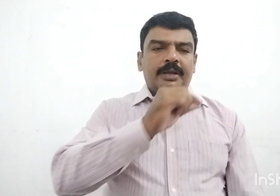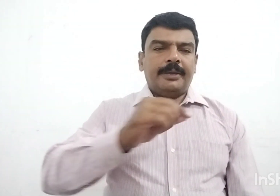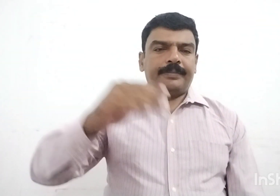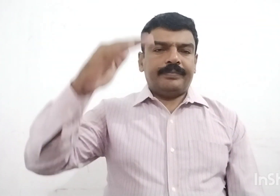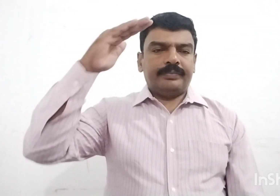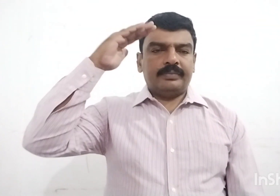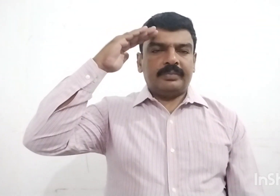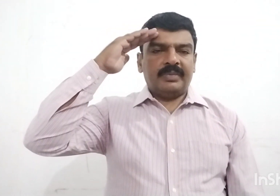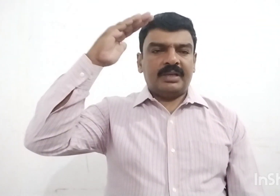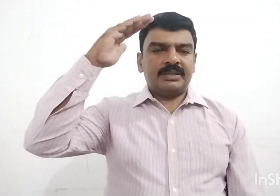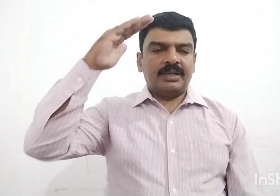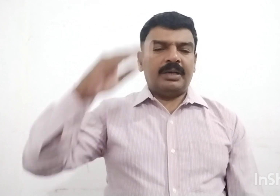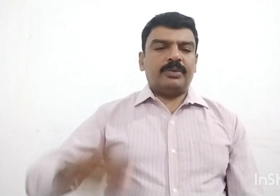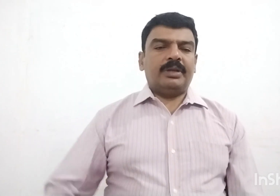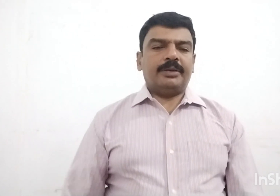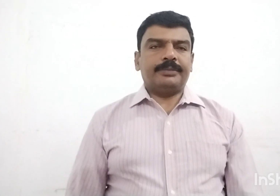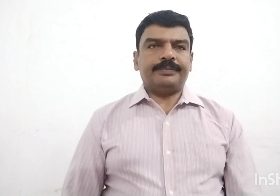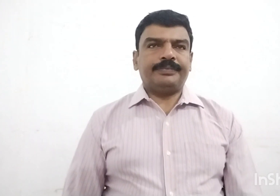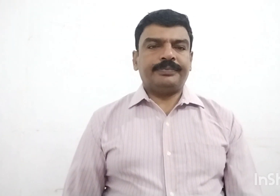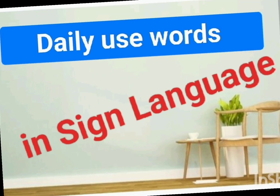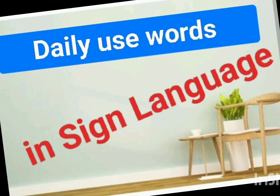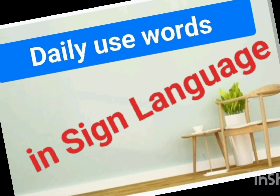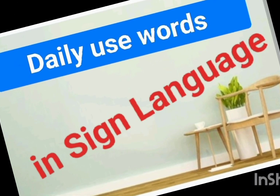बिस्मिल्लाहिर्रहमानिर्रहीम। अस्सलामु अलैकुम।